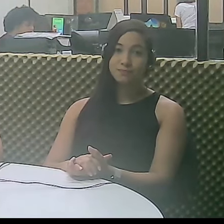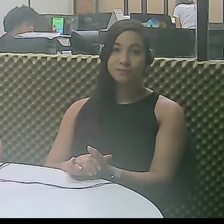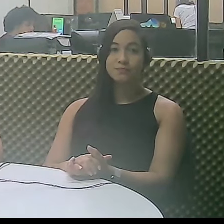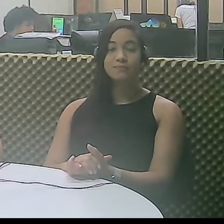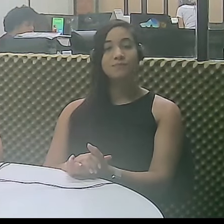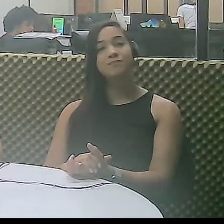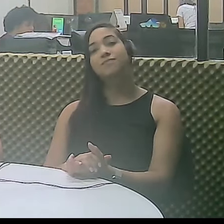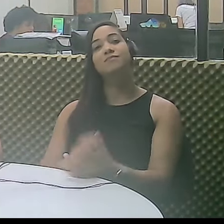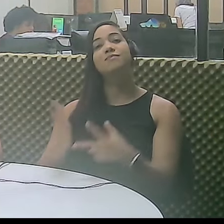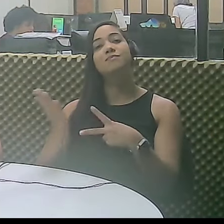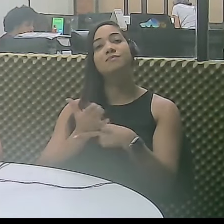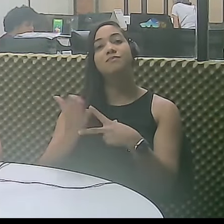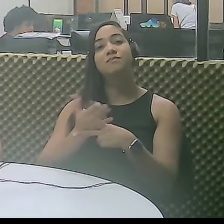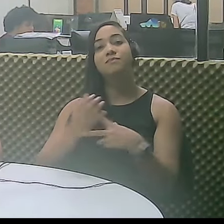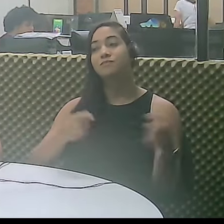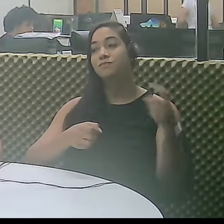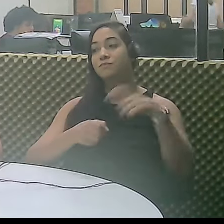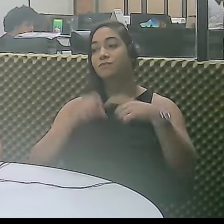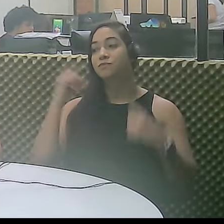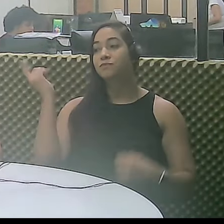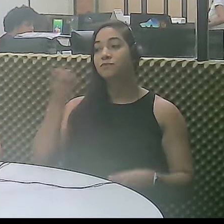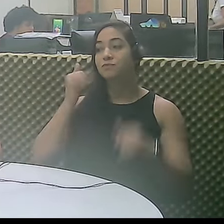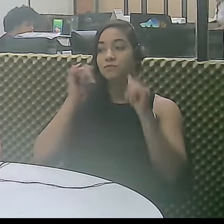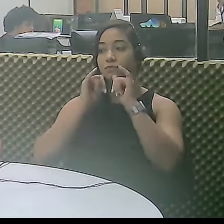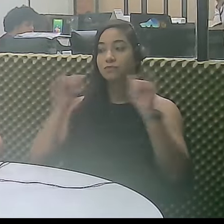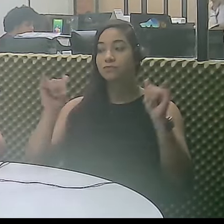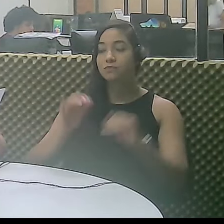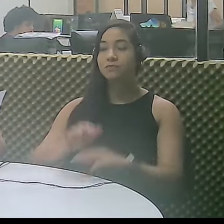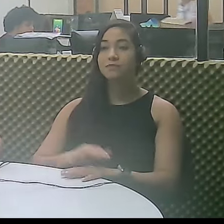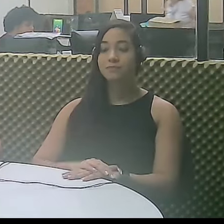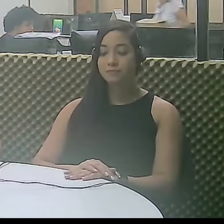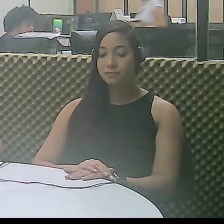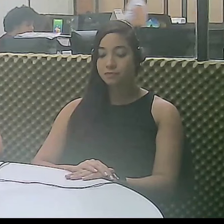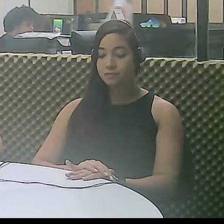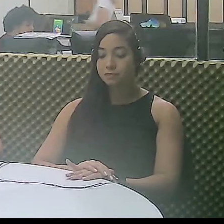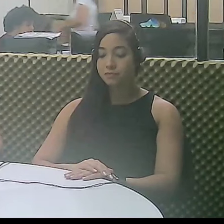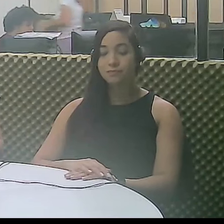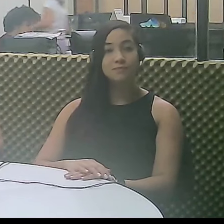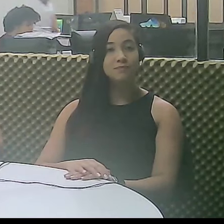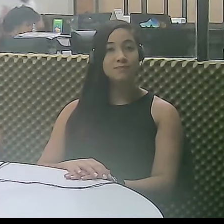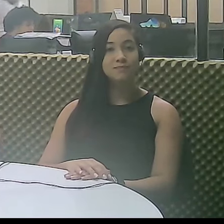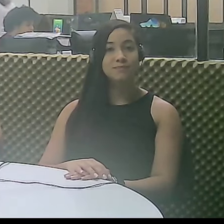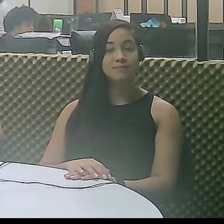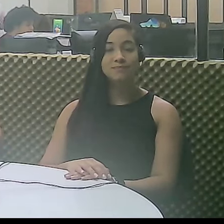Agora vamos a um rápido intervalo e na volta tem giro de notícias.